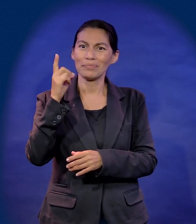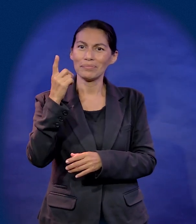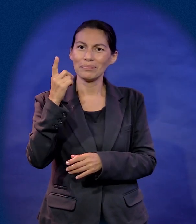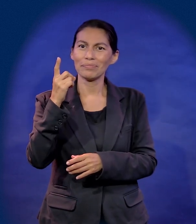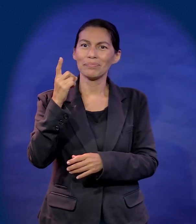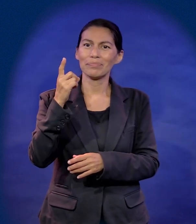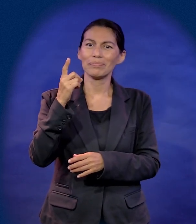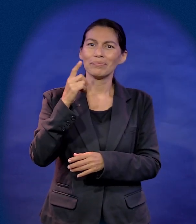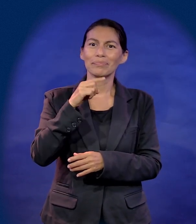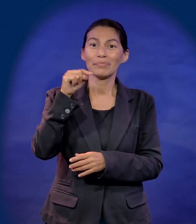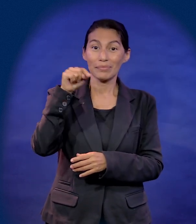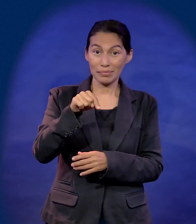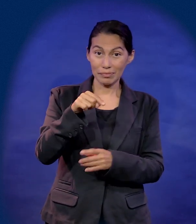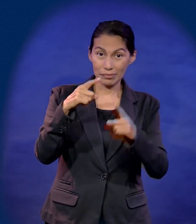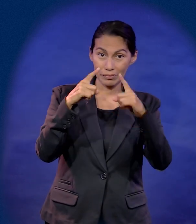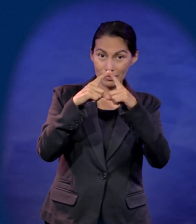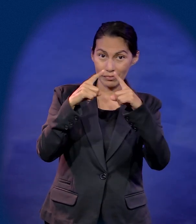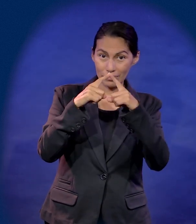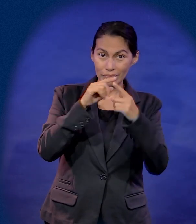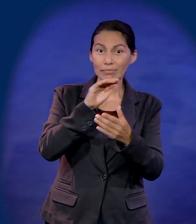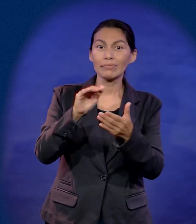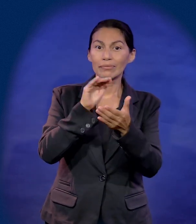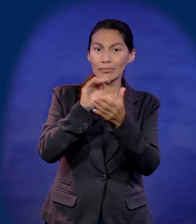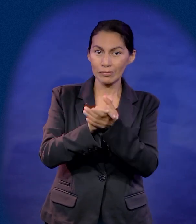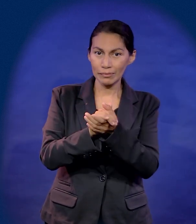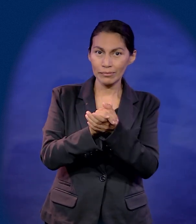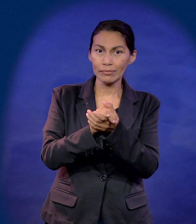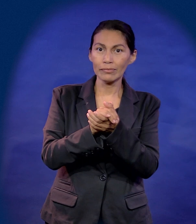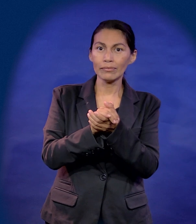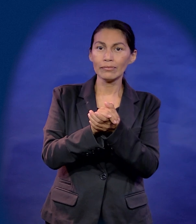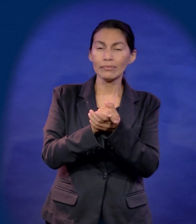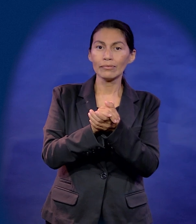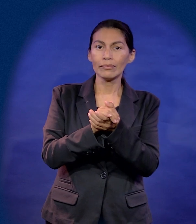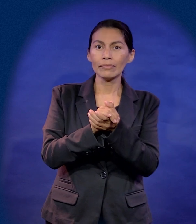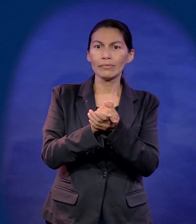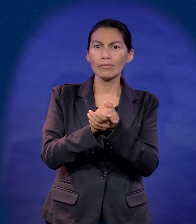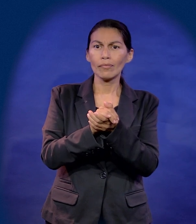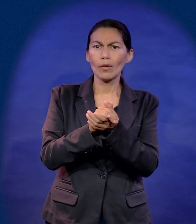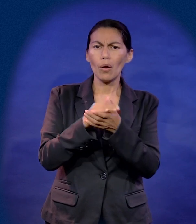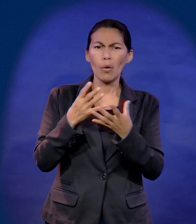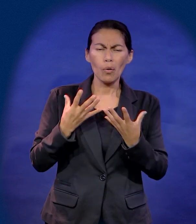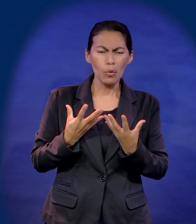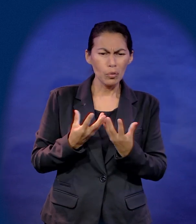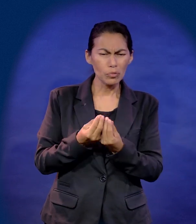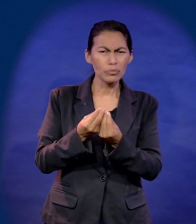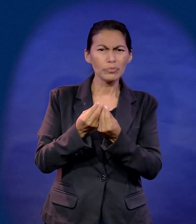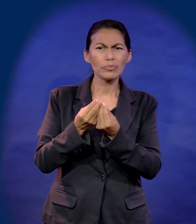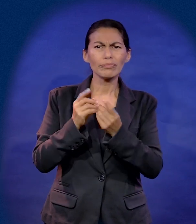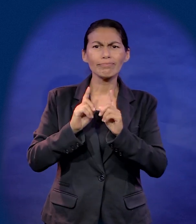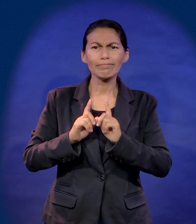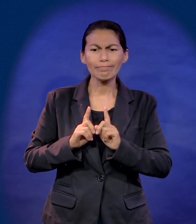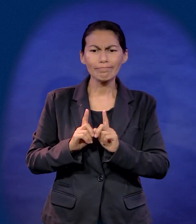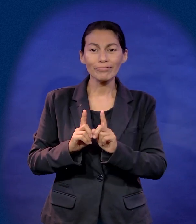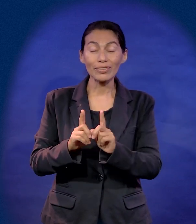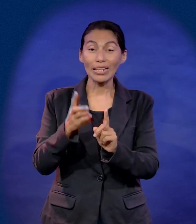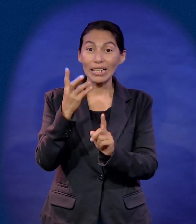planes. Un 26 de diciembre nos casamos en esta iglesia.